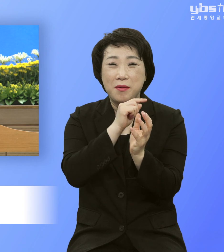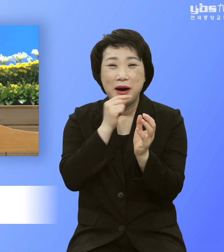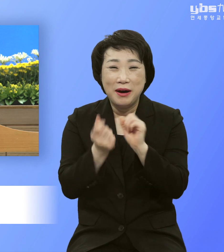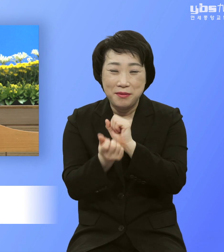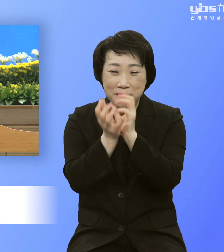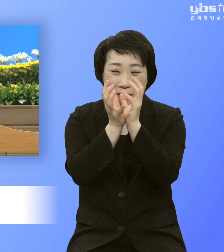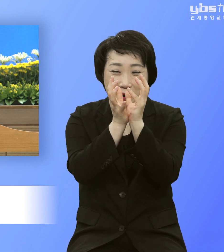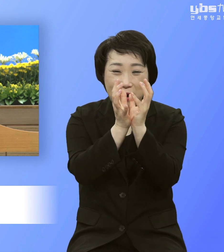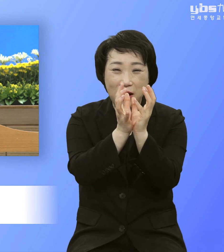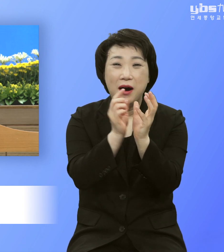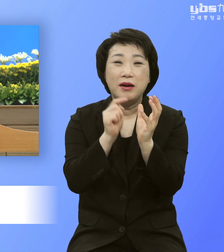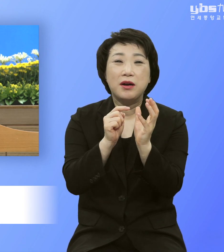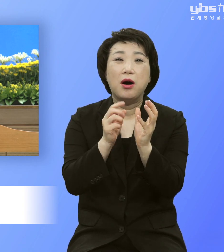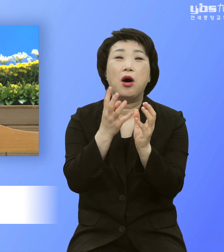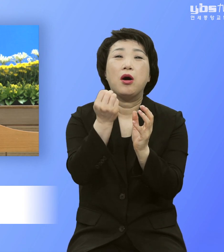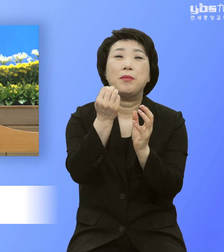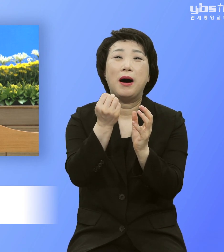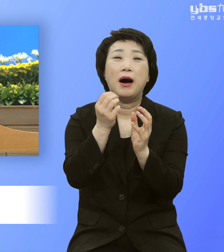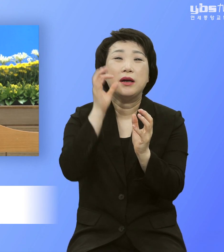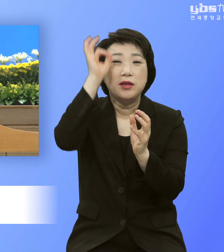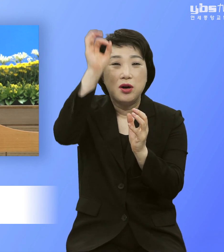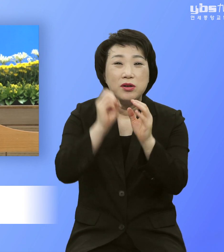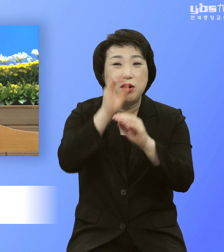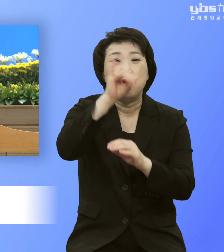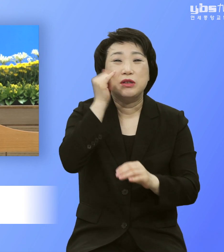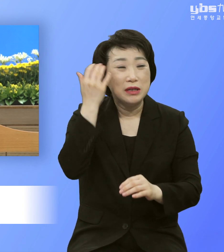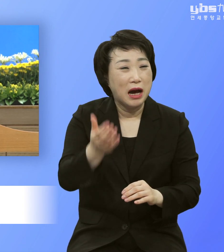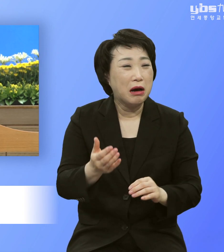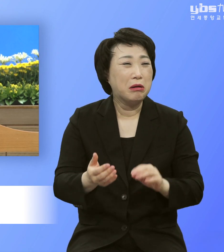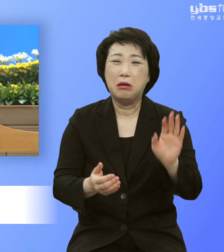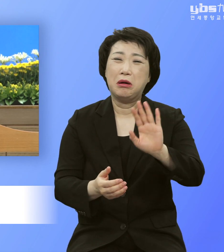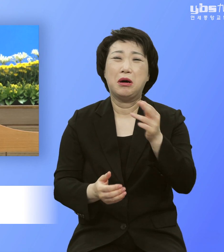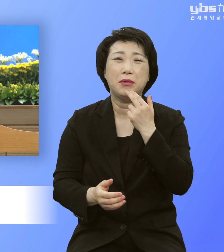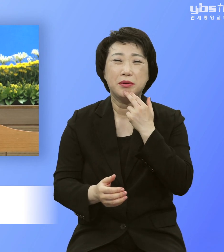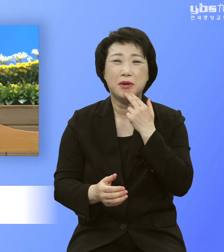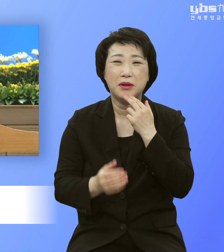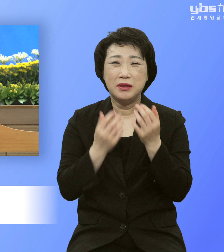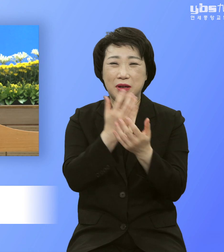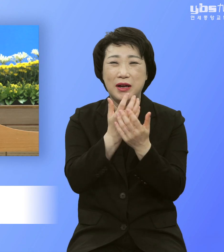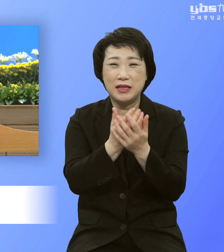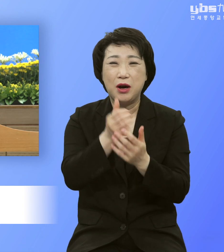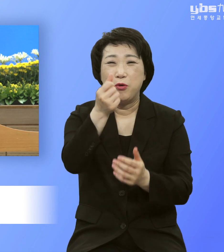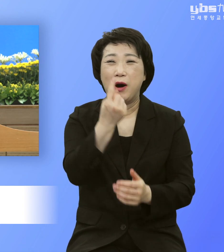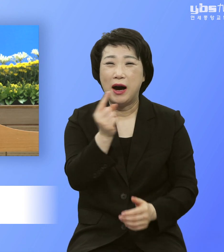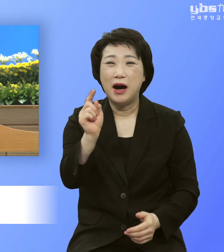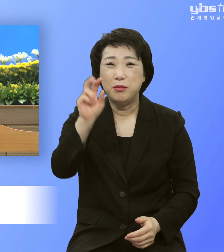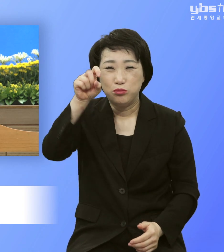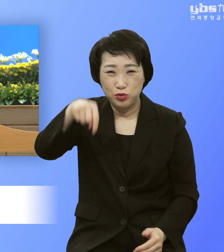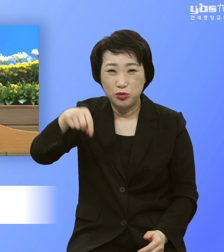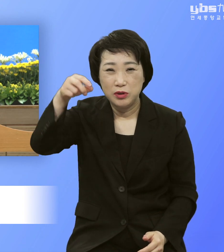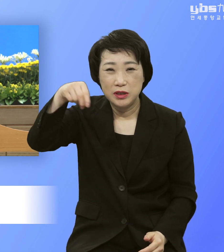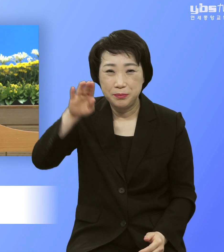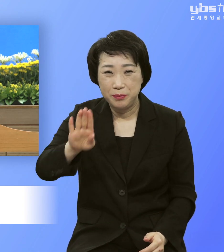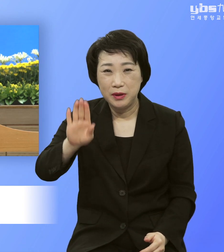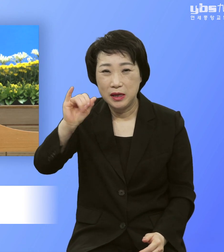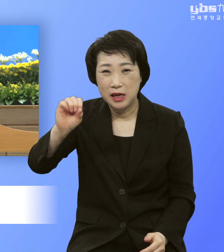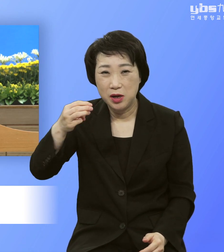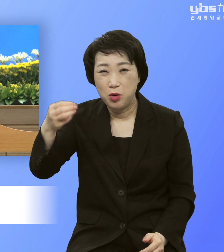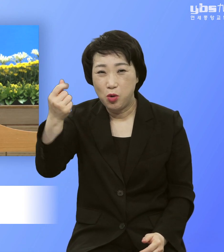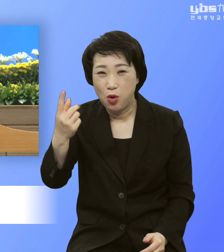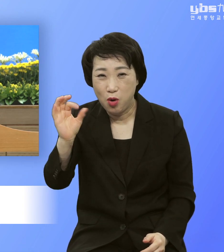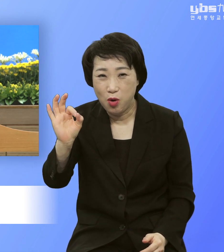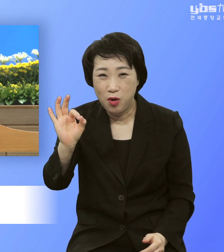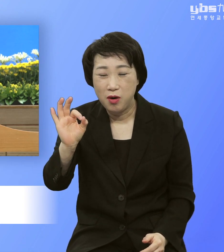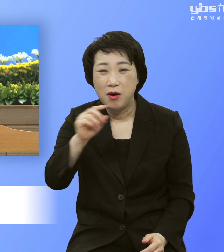피어서 버티고 있는 시간이 열흘 넘는 곳이 있어요. 그래서 한무 11홍이라는 거예요. 생각해봐. 11홍,